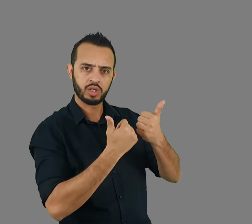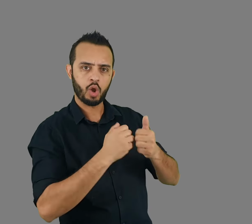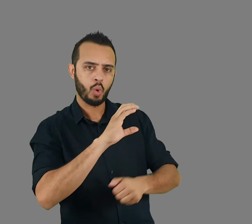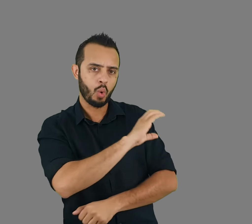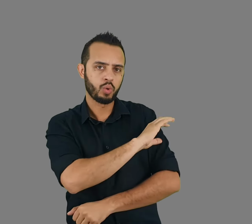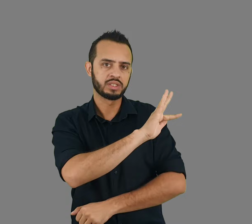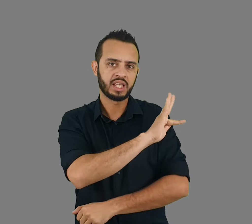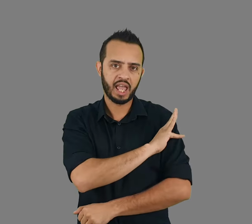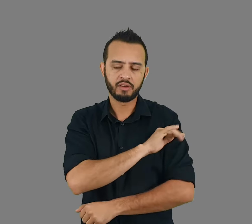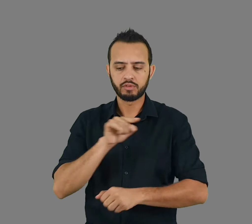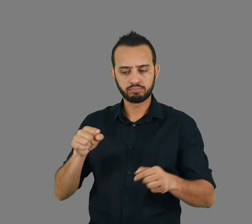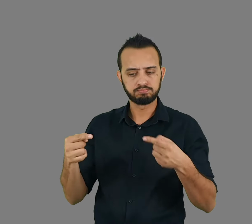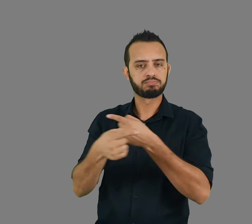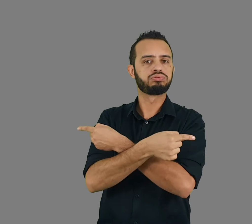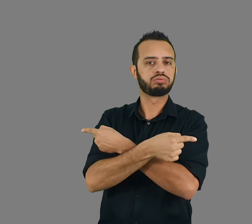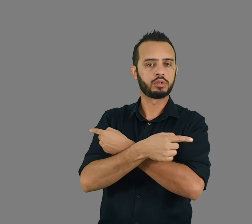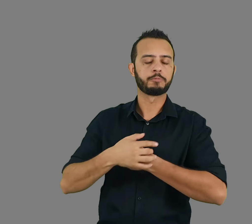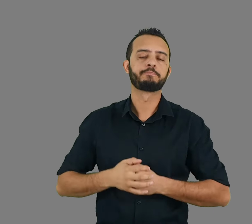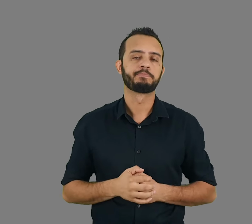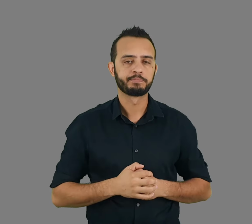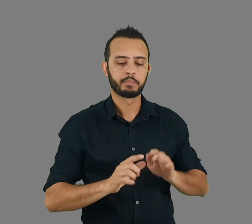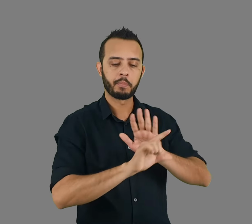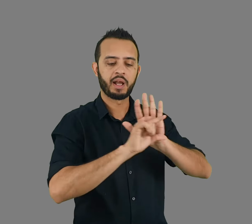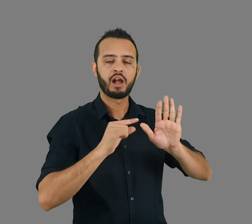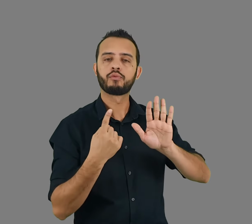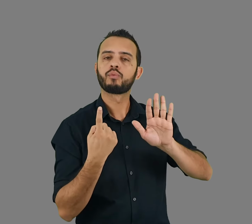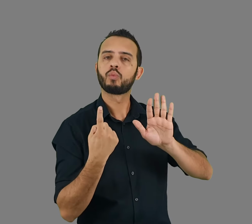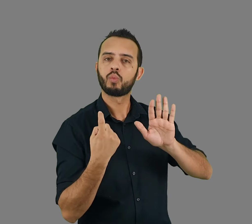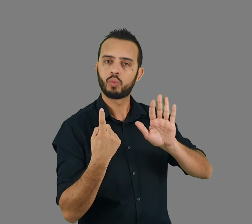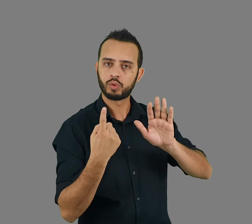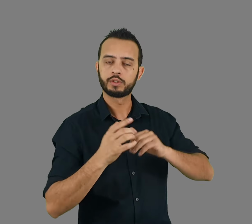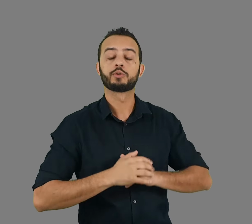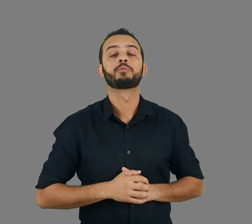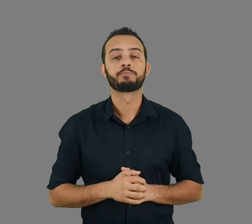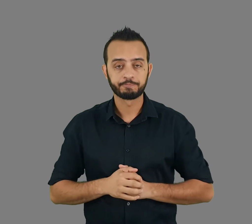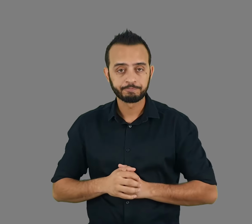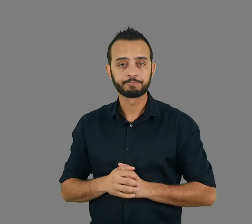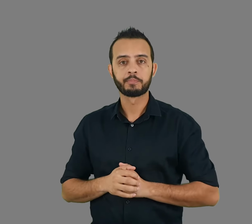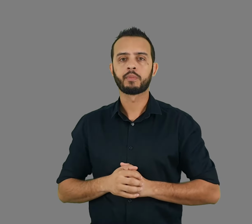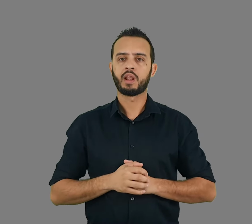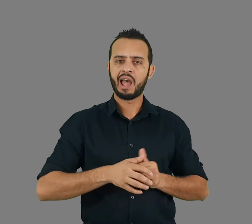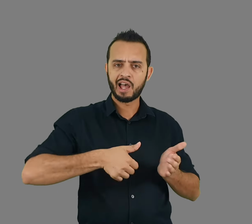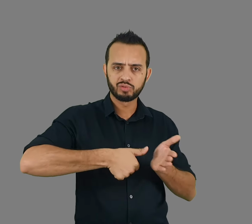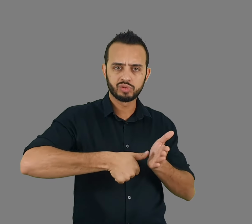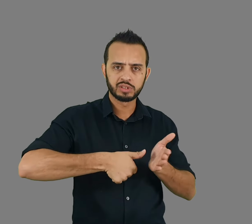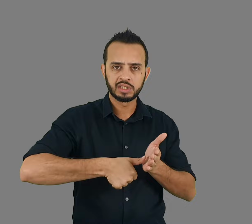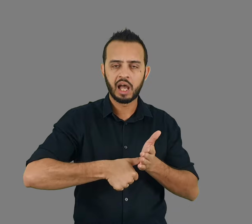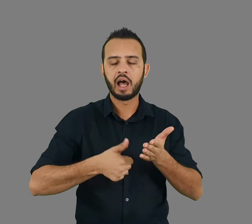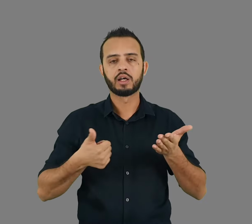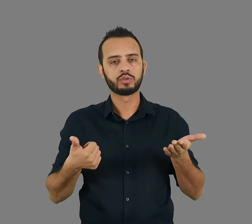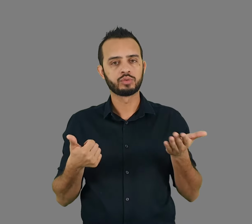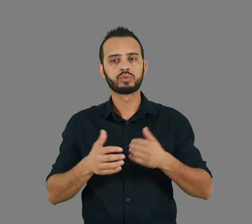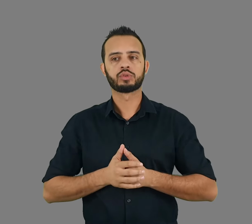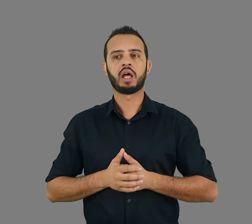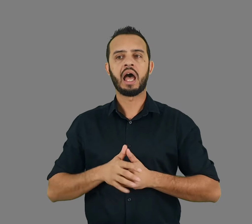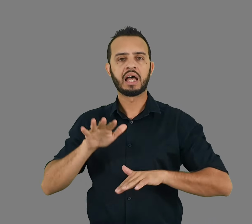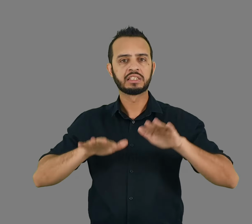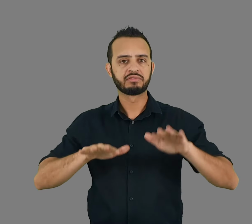Fiscal. Parágrafo único. Os associados que, por alguma razão, não puderem comparecer à